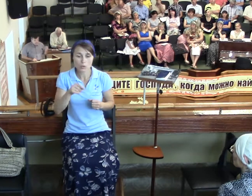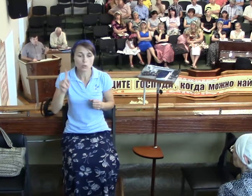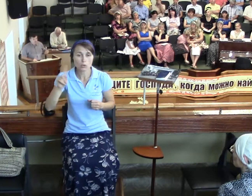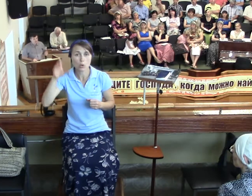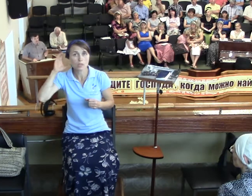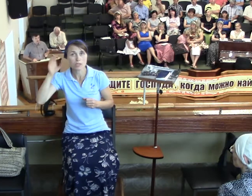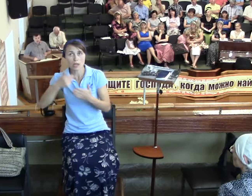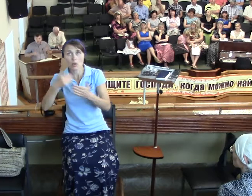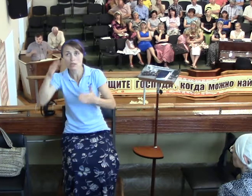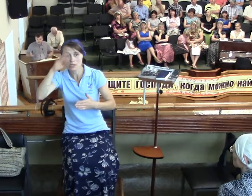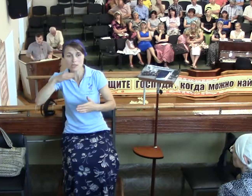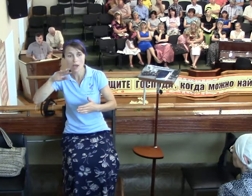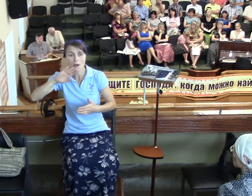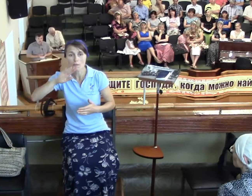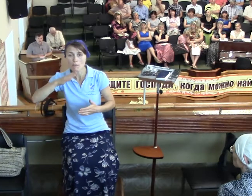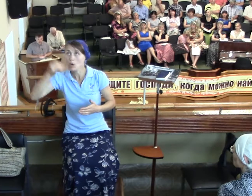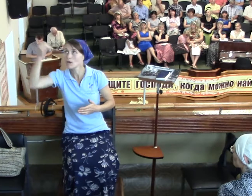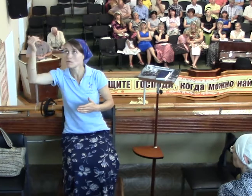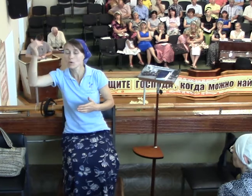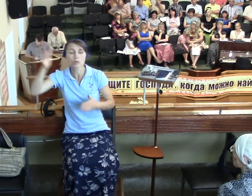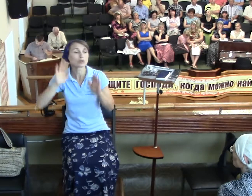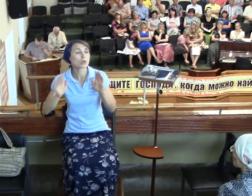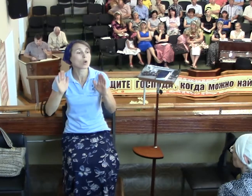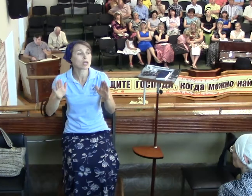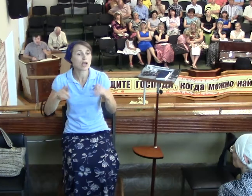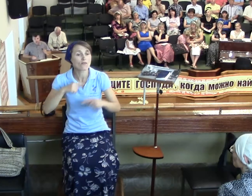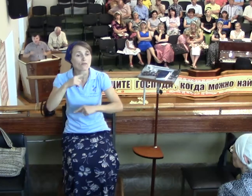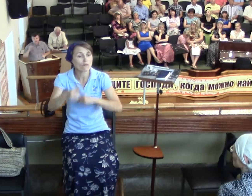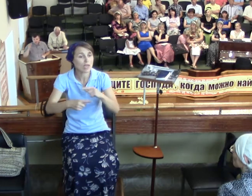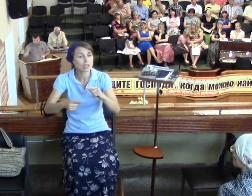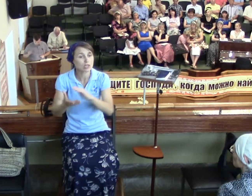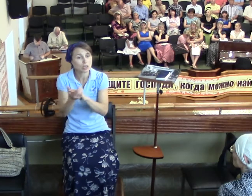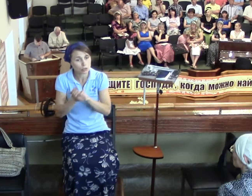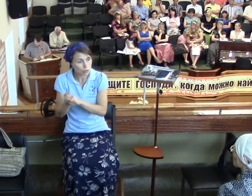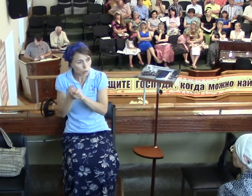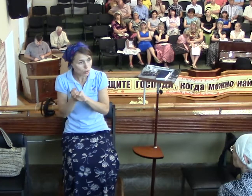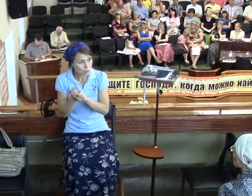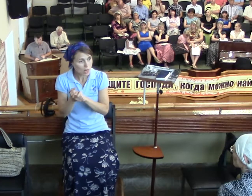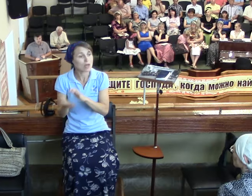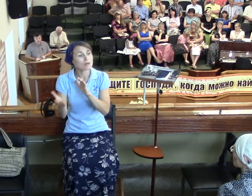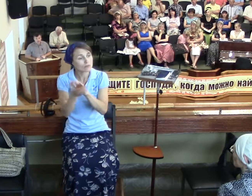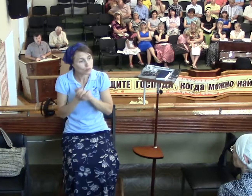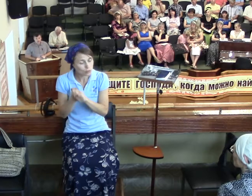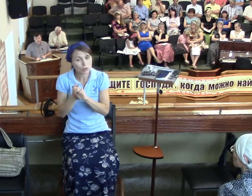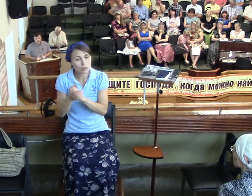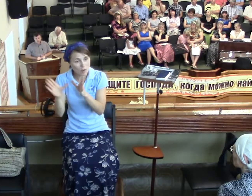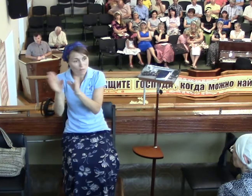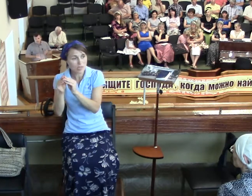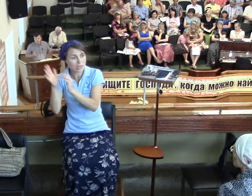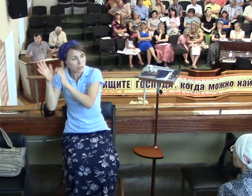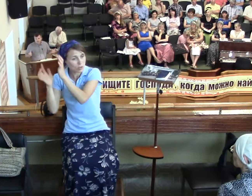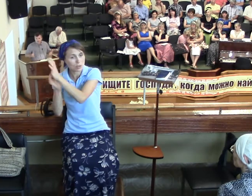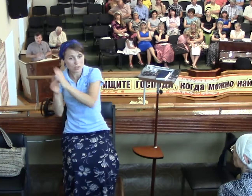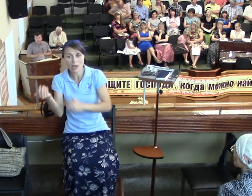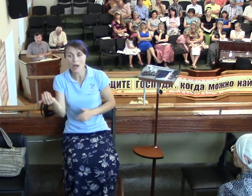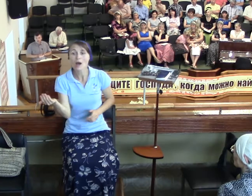Отца моего». Только в вечной дружбе наша душа может найти покой, только в дружбе с Иисусом Христом. Вы